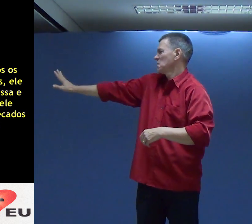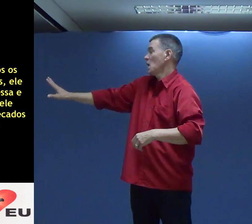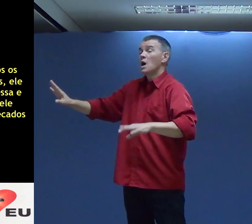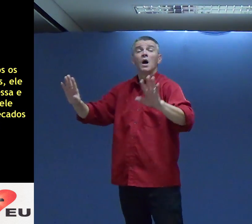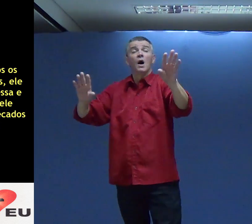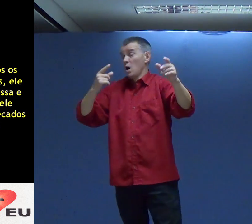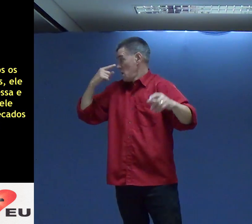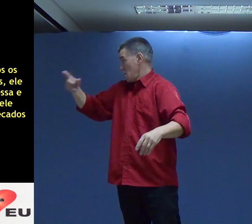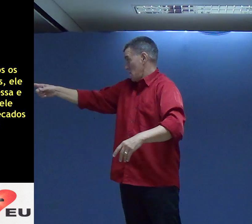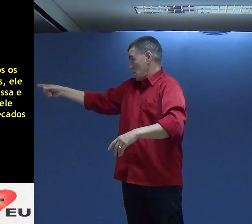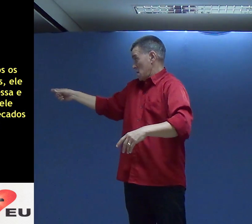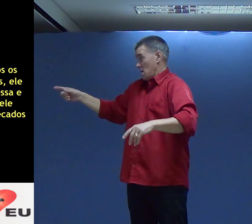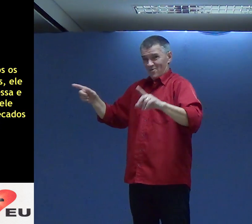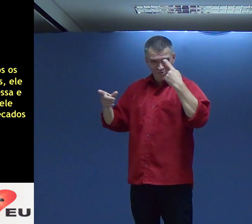Mas Fechado Não Tem Problema